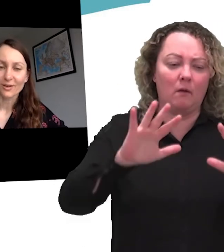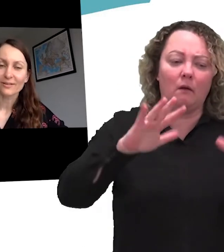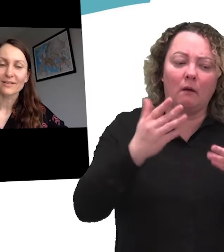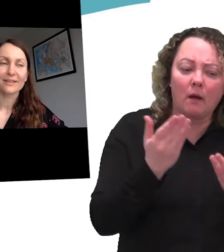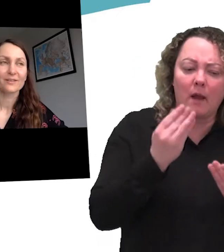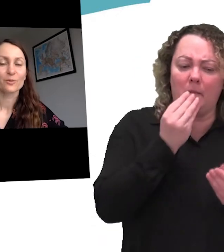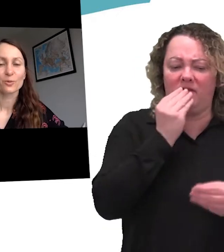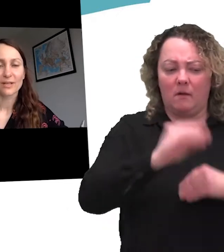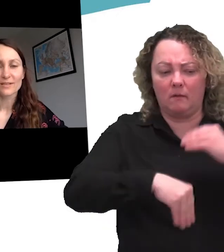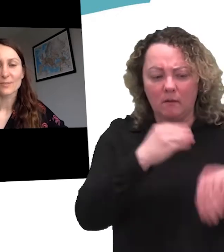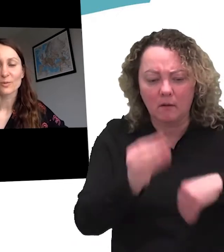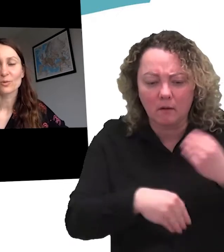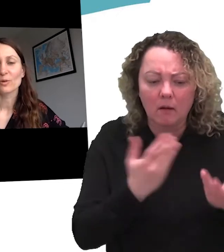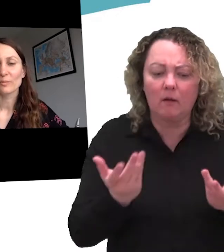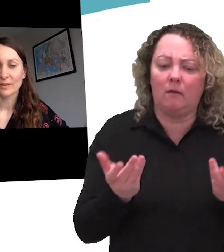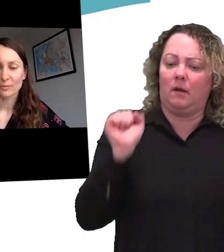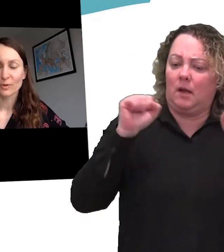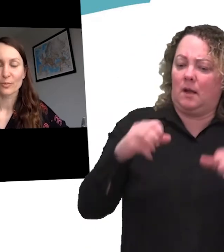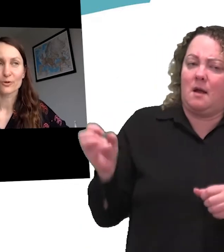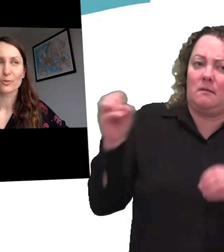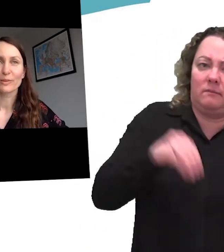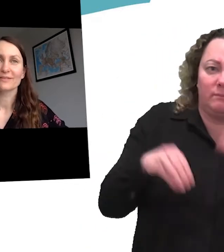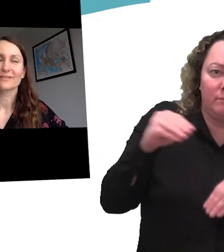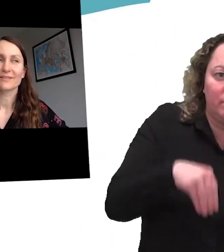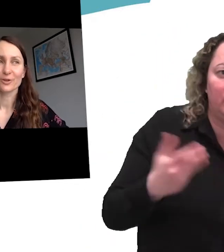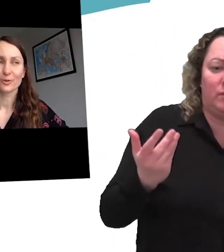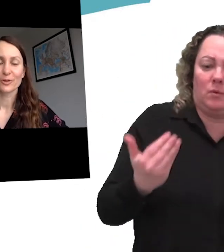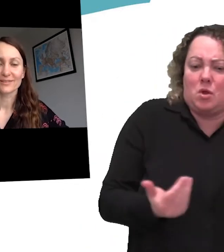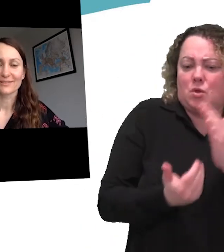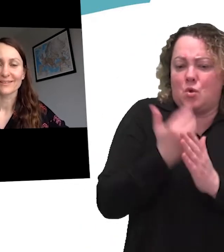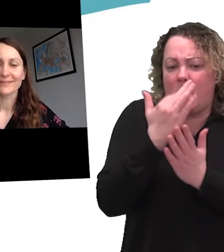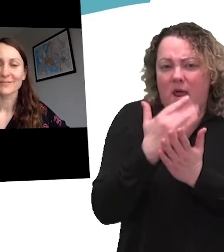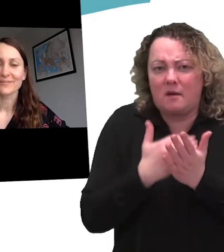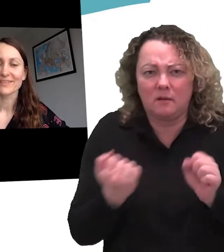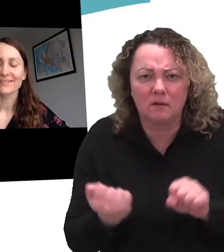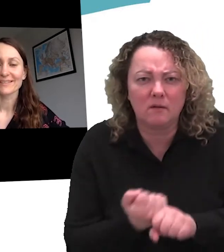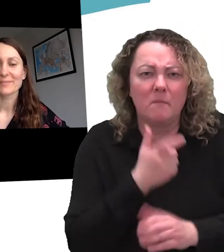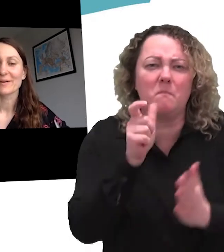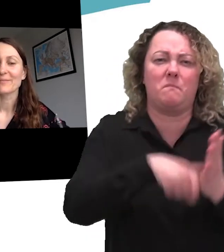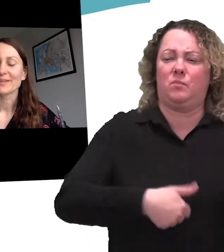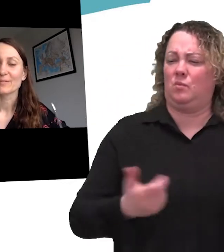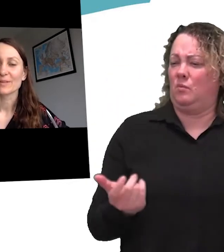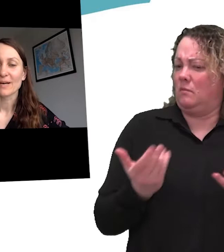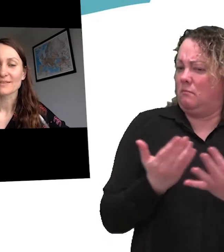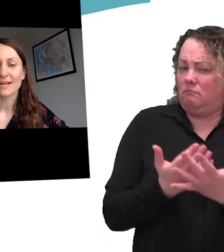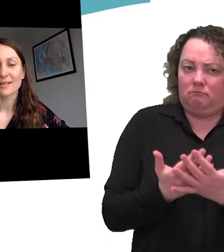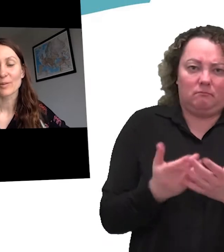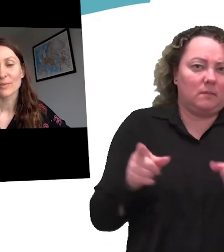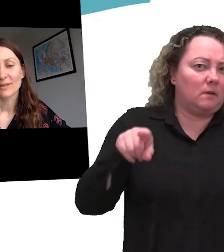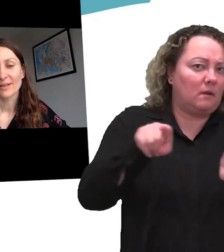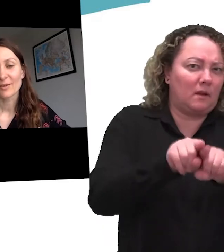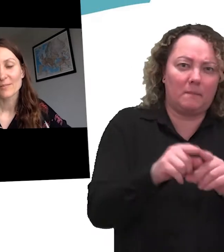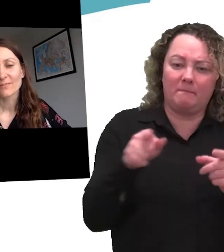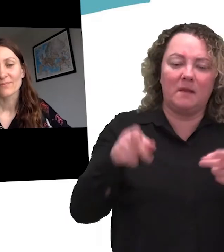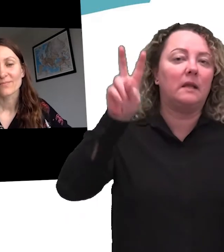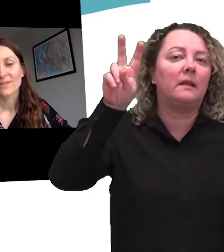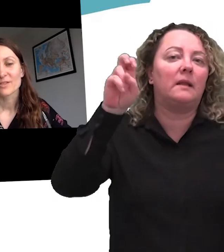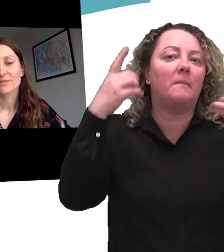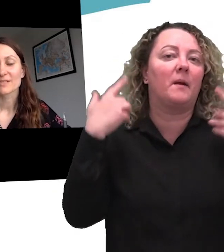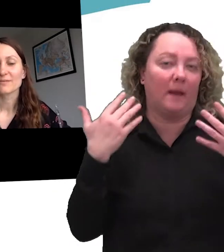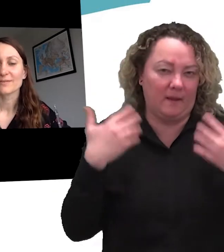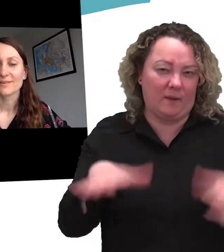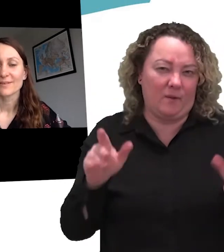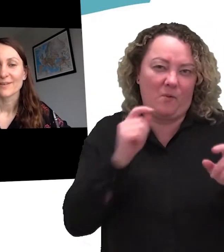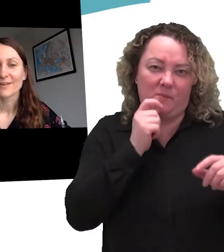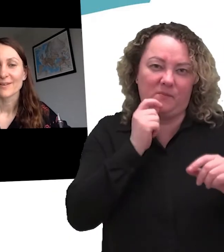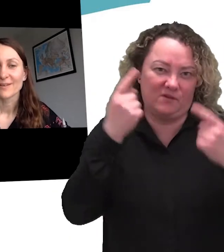į racioną, reikia naujų receptų, naujų gaminimo įpročių, bet čia jau kita tema. Bet mes dar nepaminėjom.